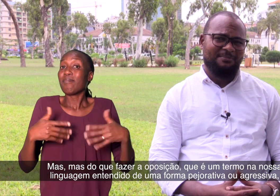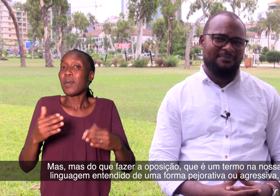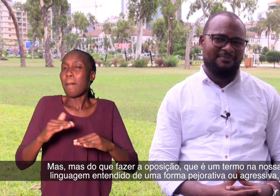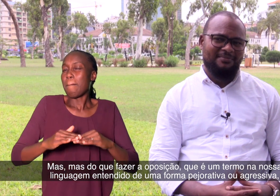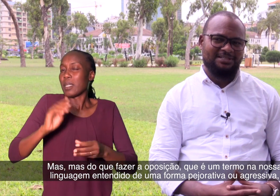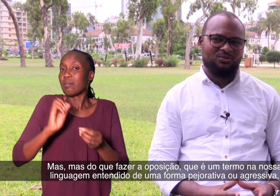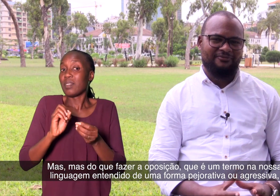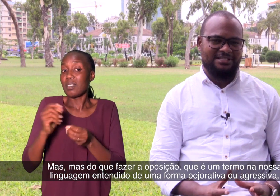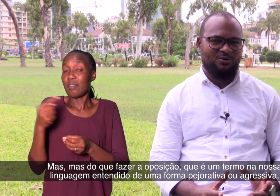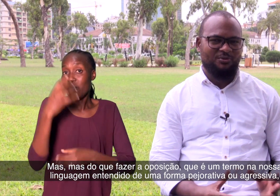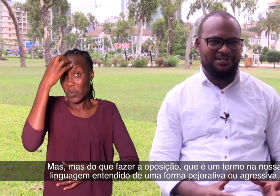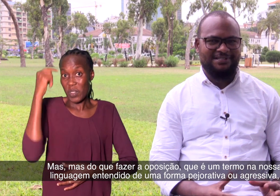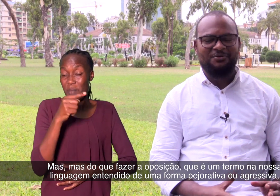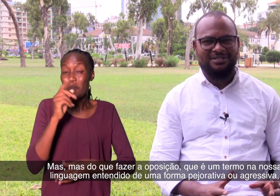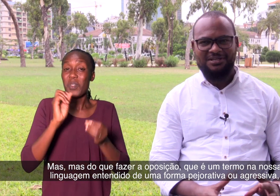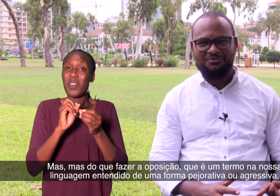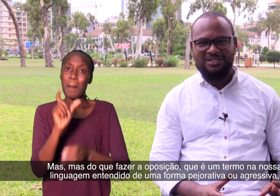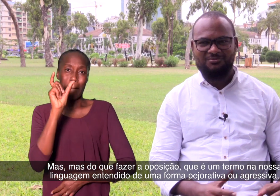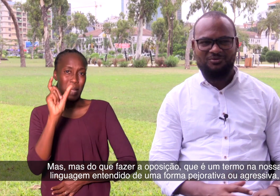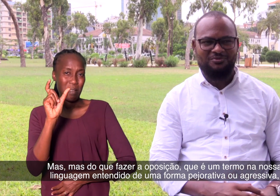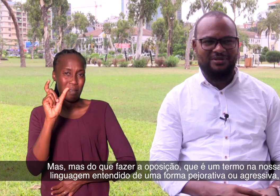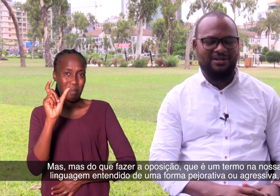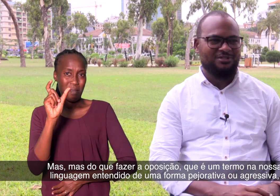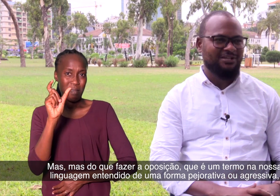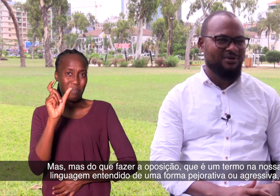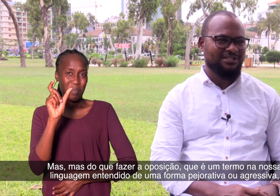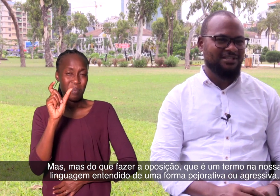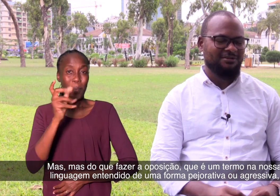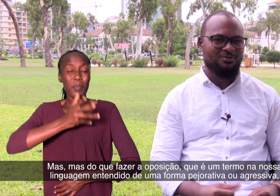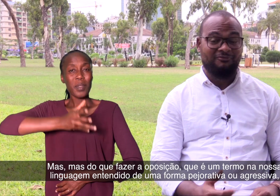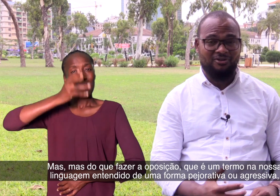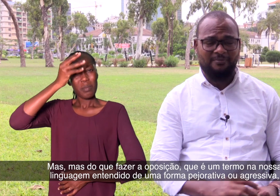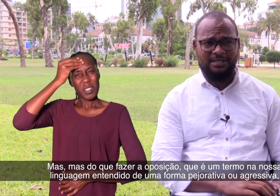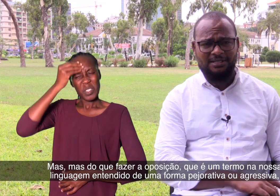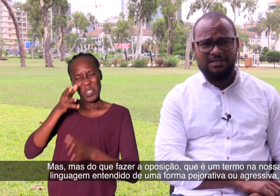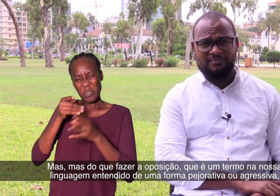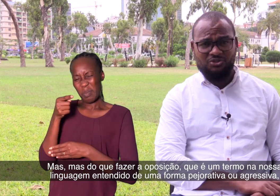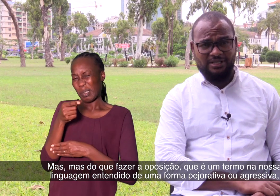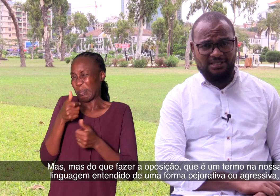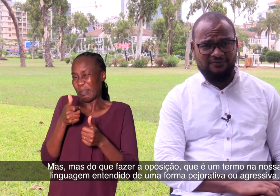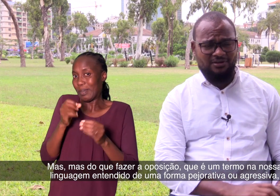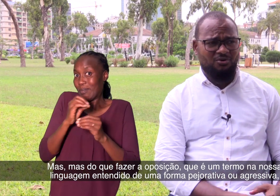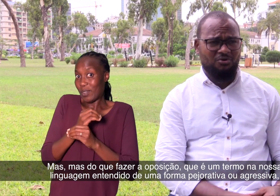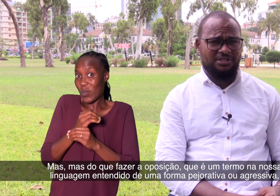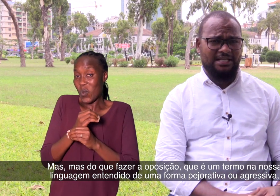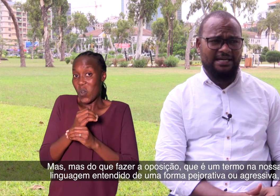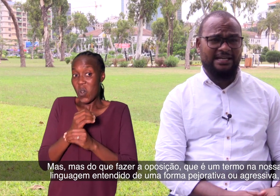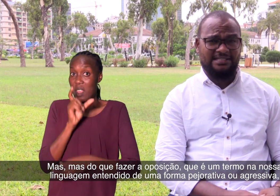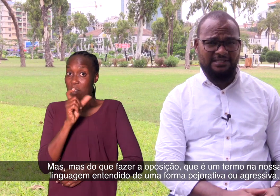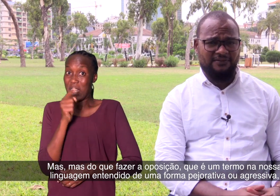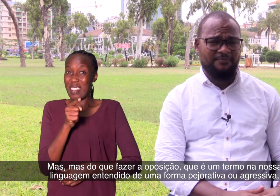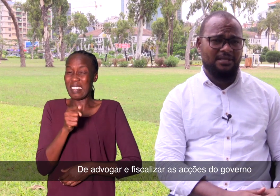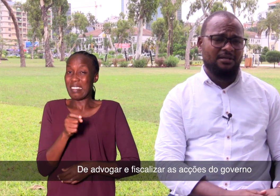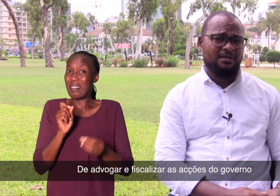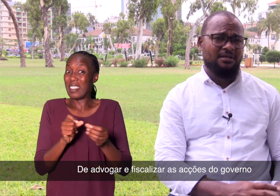mais do que fazer oposição que é um termo na nossa linguagem entendido de uma forma pejorativa ou se calhar